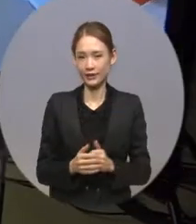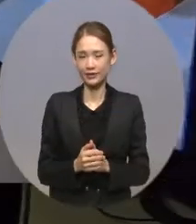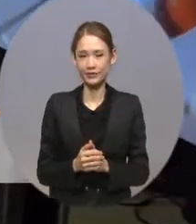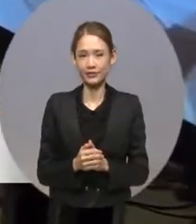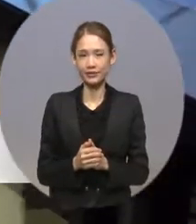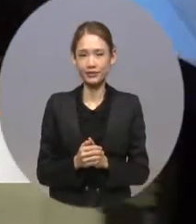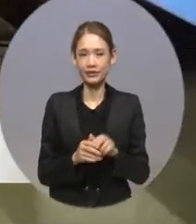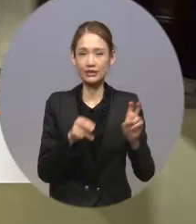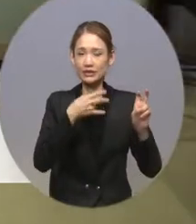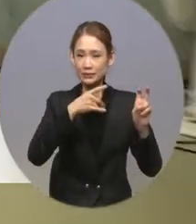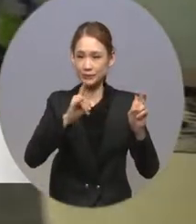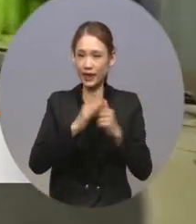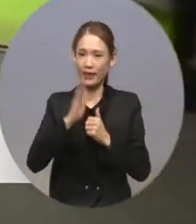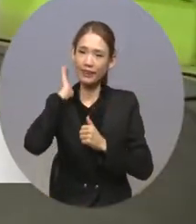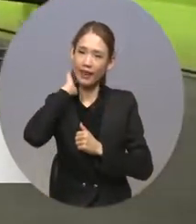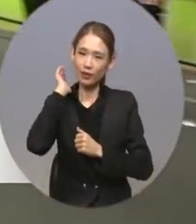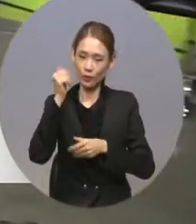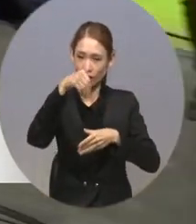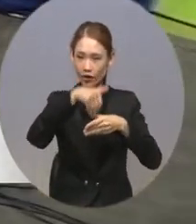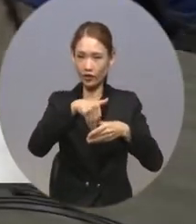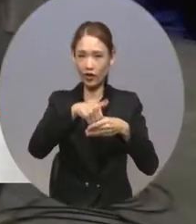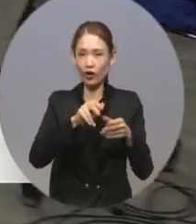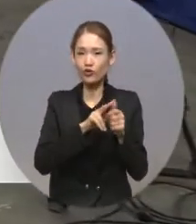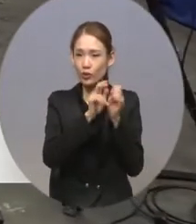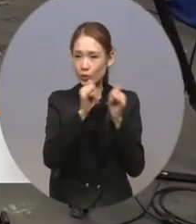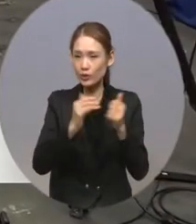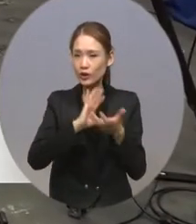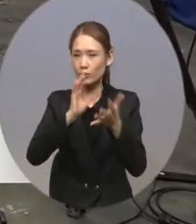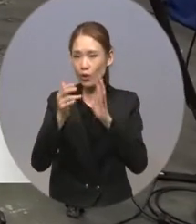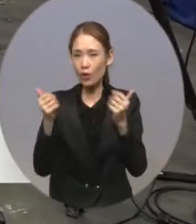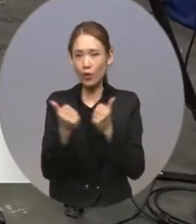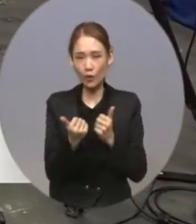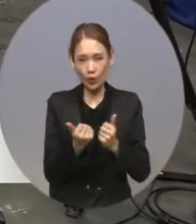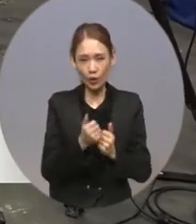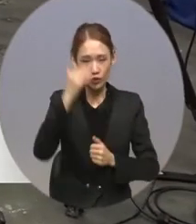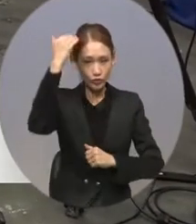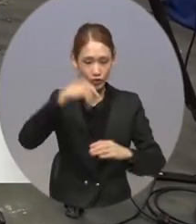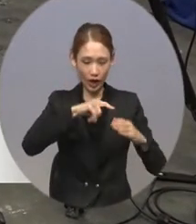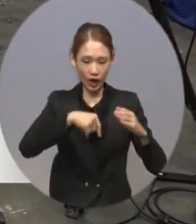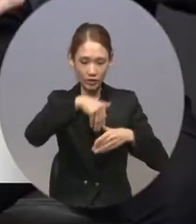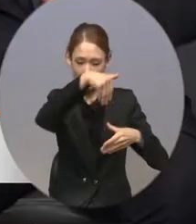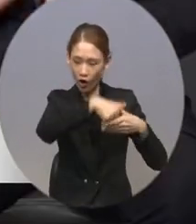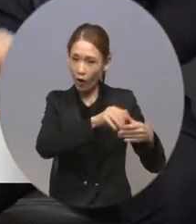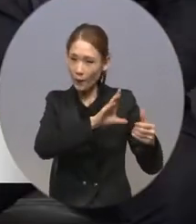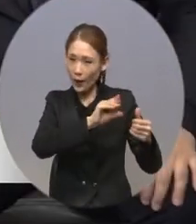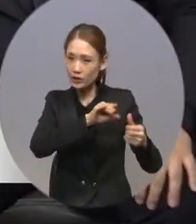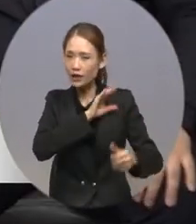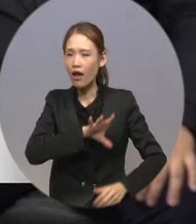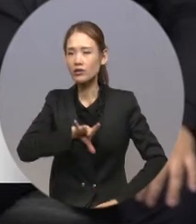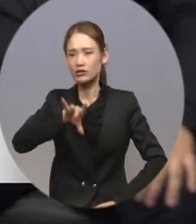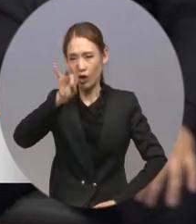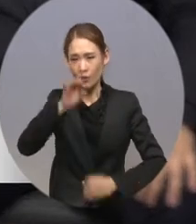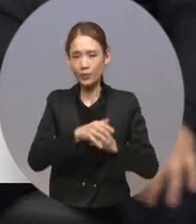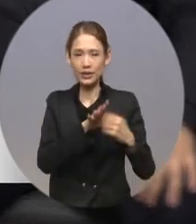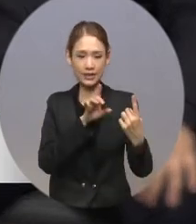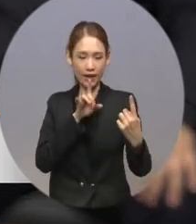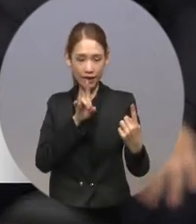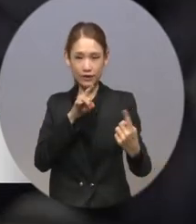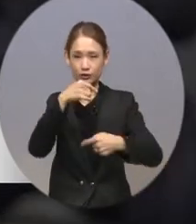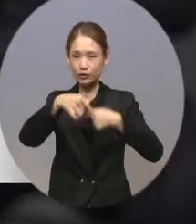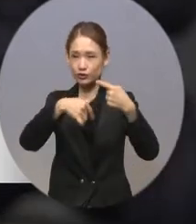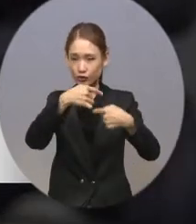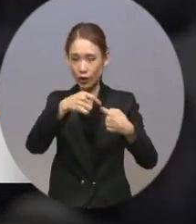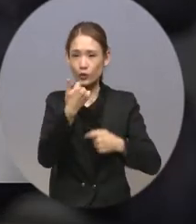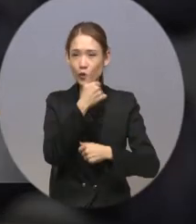제20대 대통령 선거 후보자 토론회가 국내 선거방송 토론회에서는 최초로 후보자별 1대1 수어 통역으로